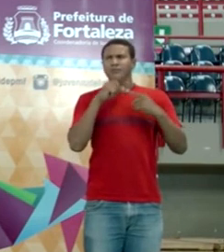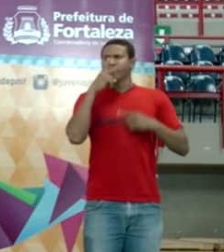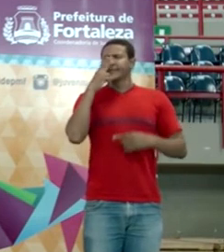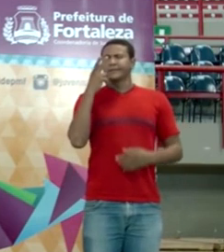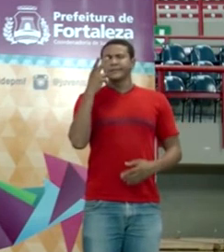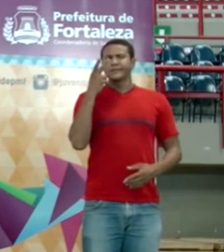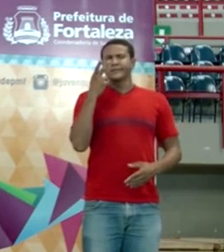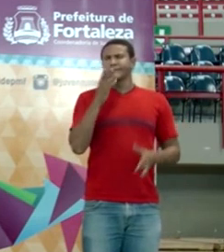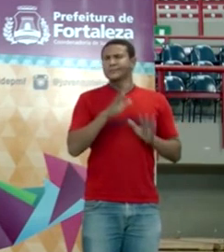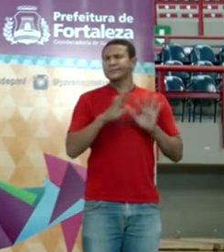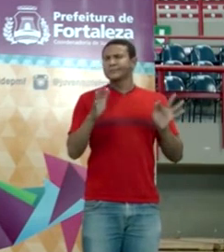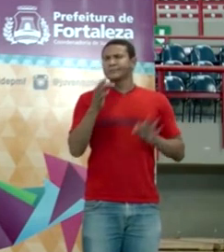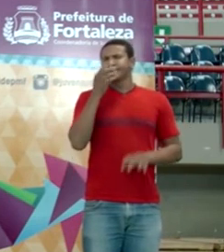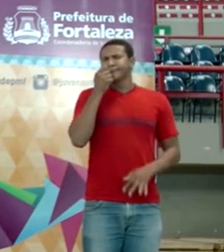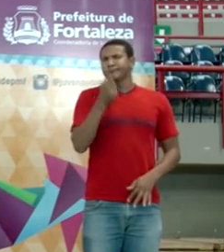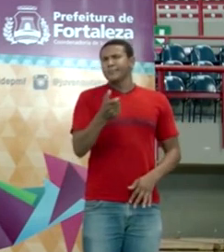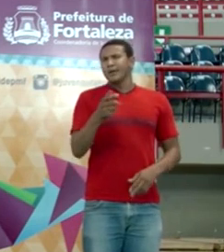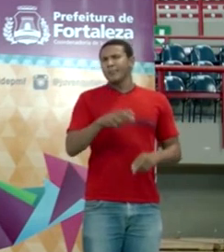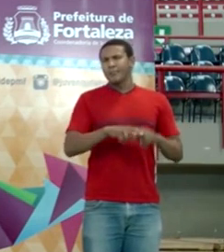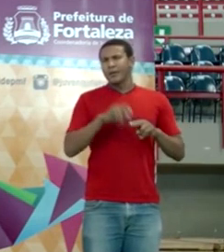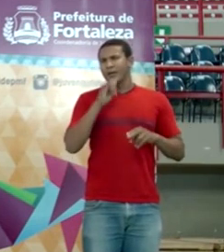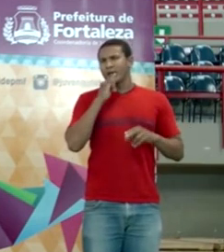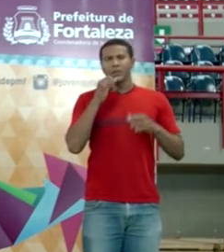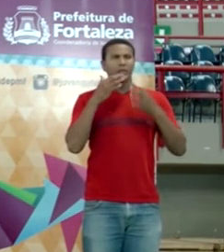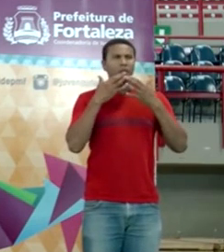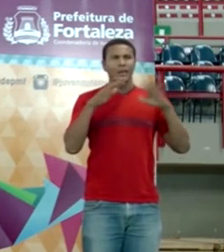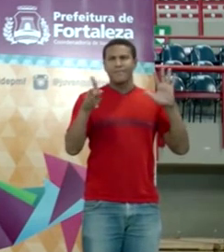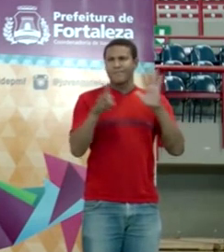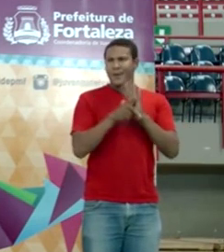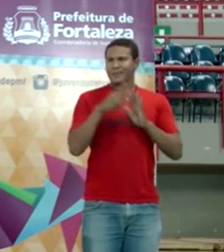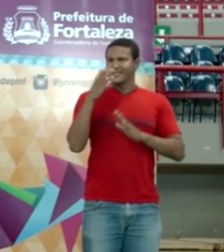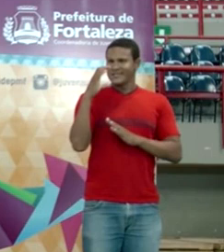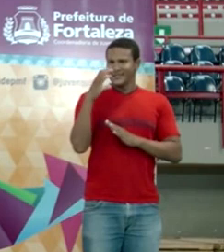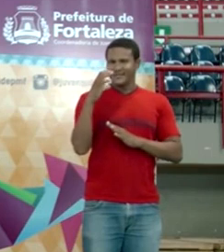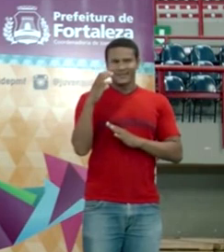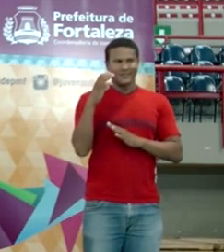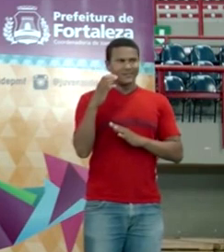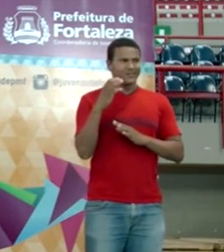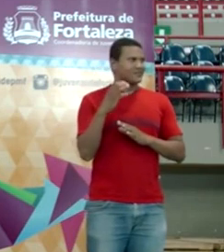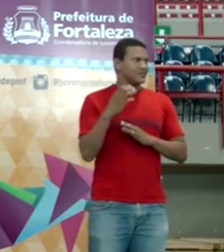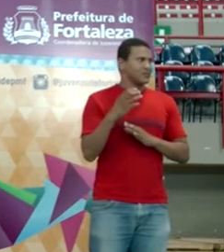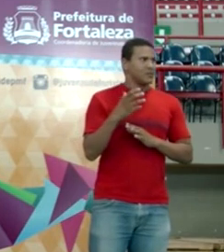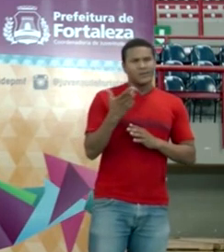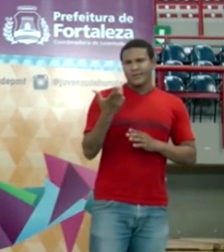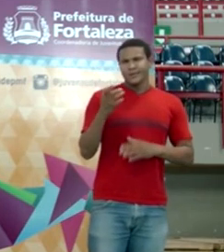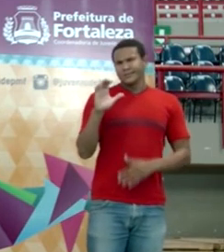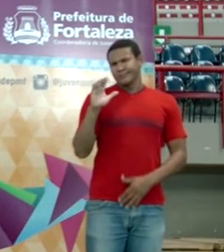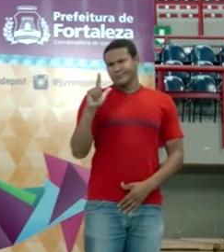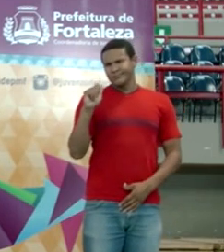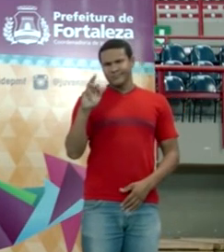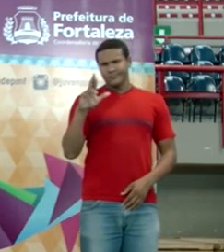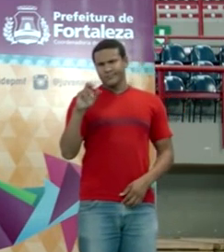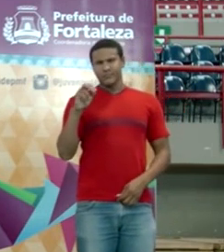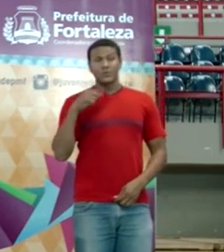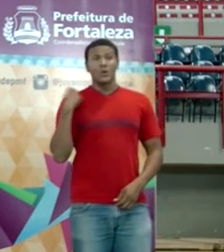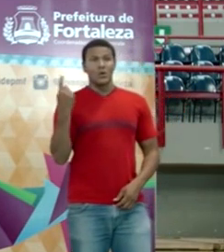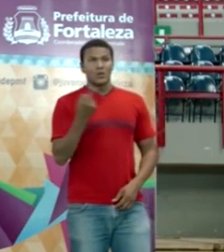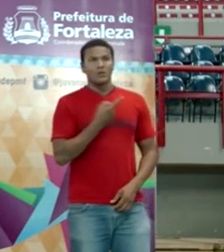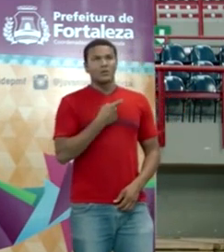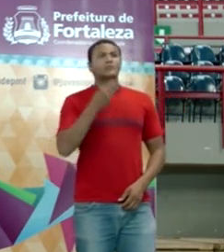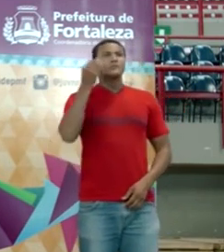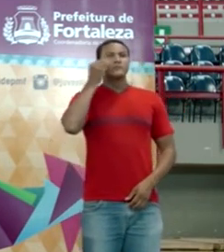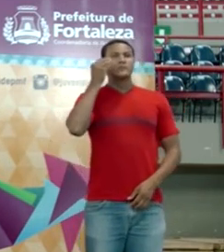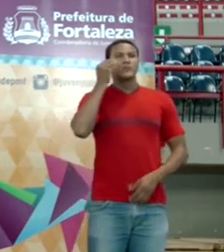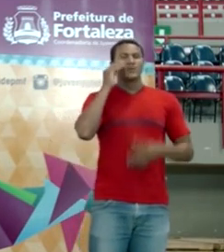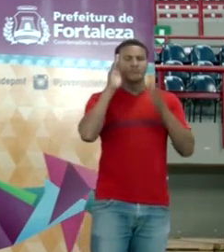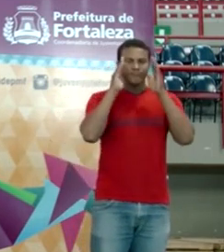prática, como tudo na ciência da natureza. E, obviamente, nós vamos tentar focar no que há de